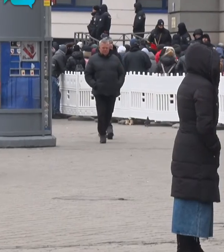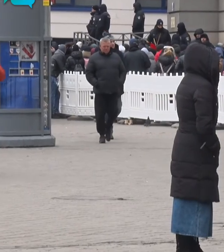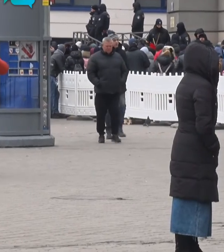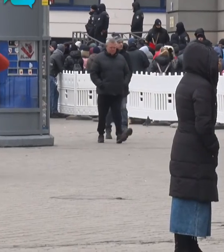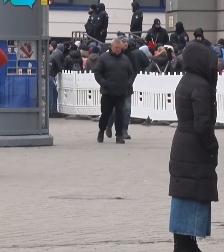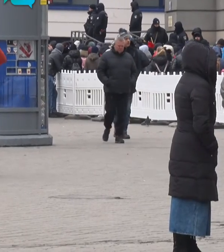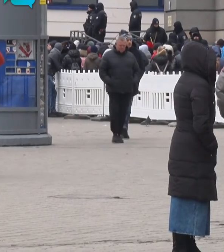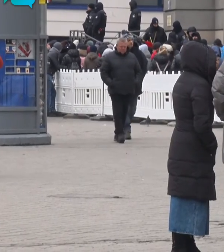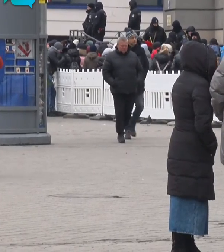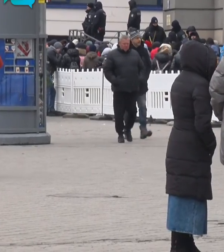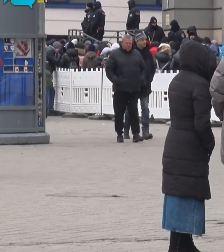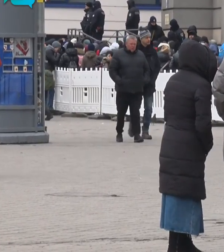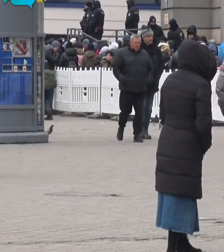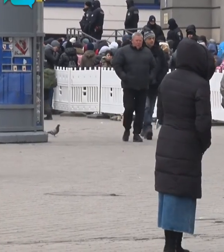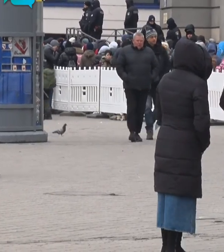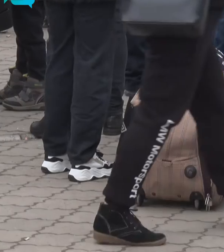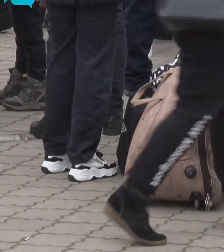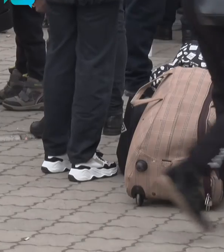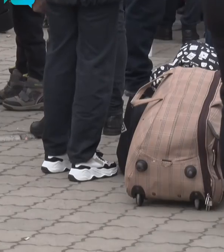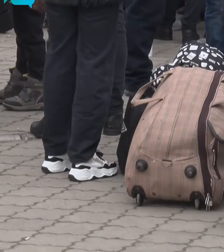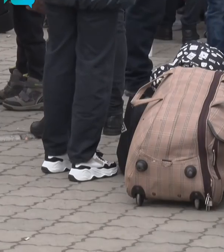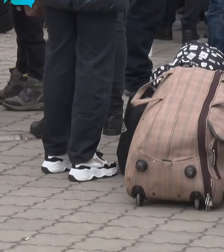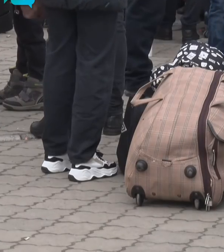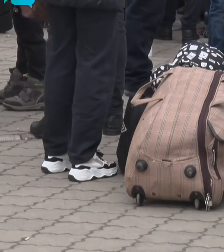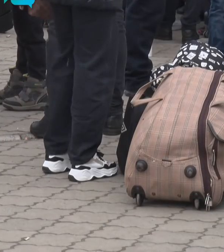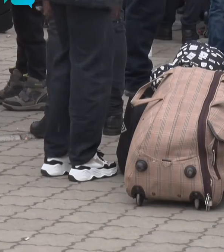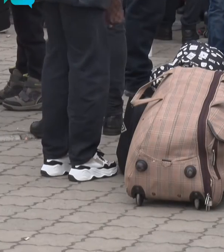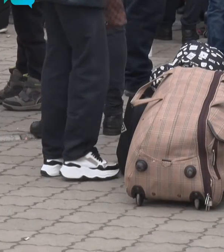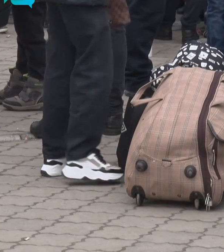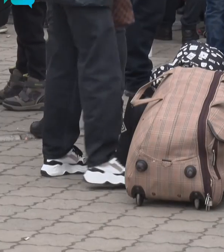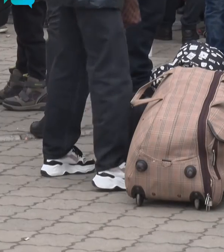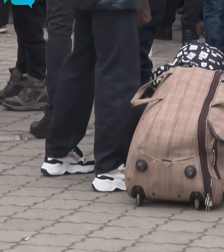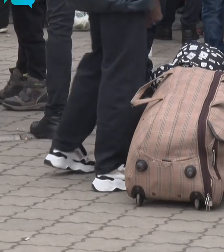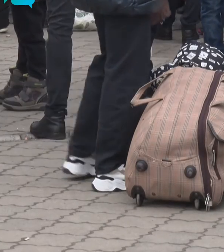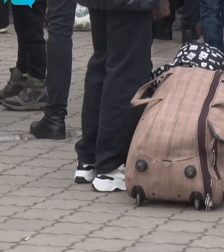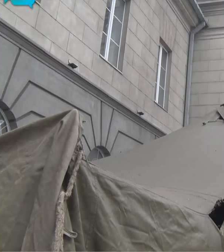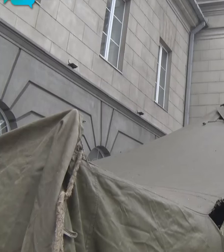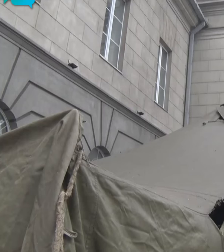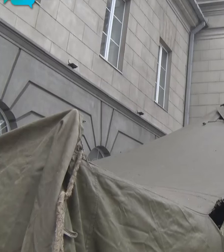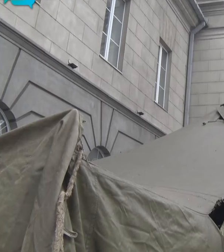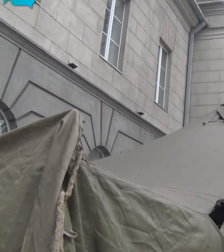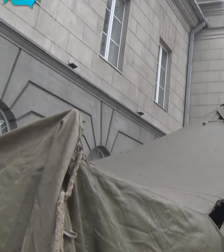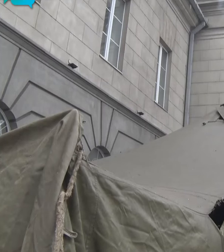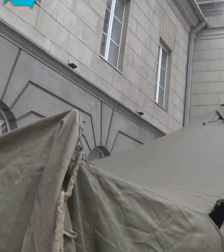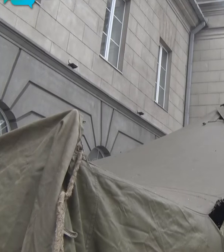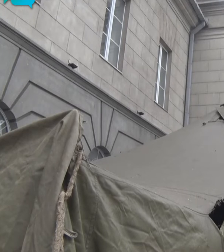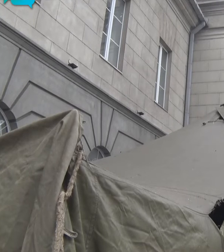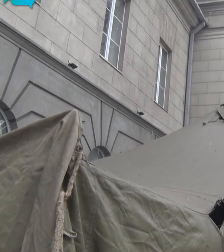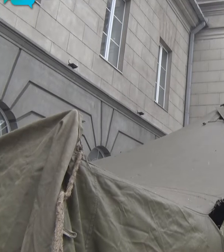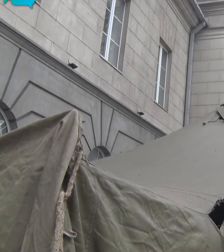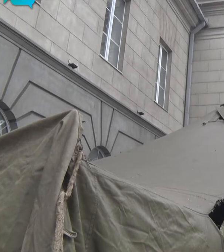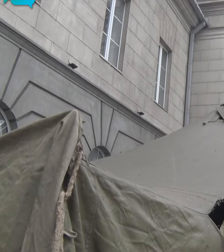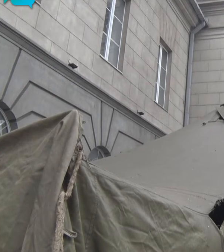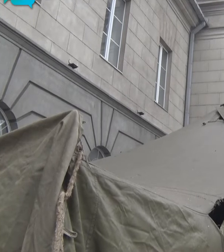пункти обігріву, польову кухню, працюють дитячі кімнати та психологи. Про це заявив міський голова Борис Філатов. Сьогодні